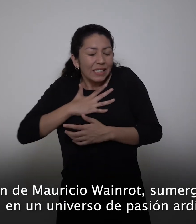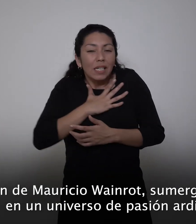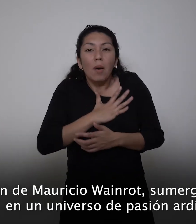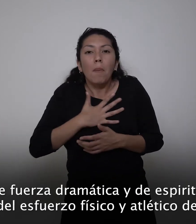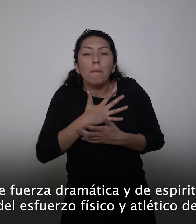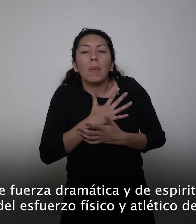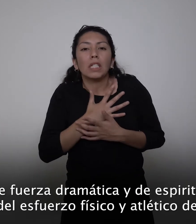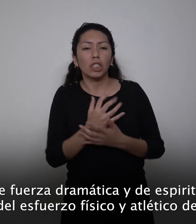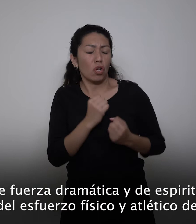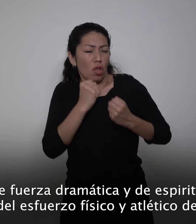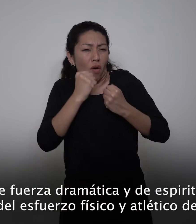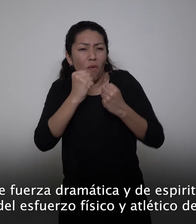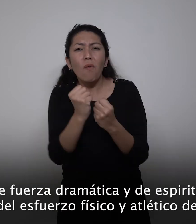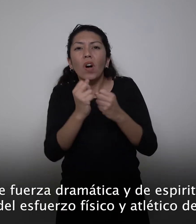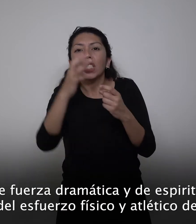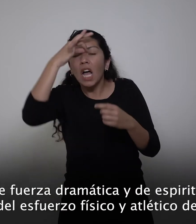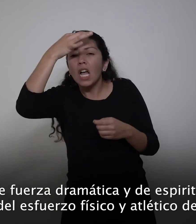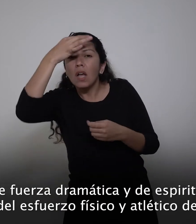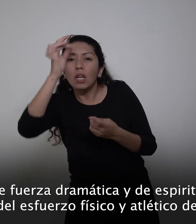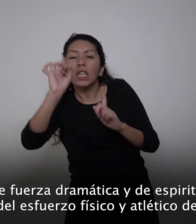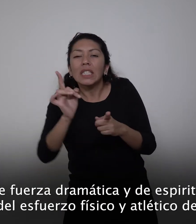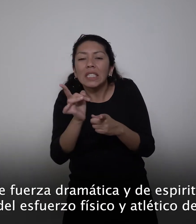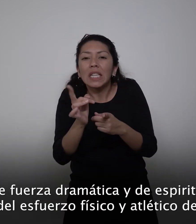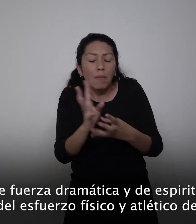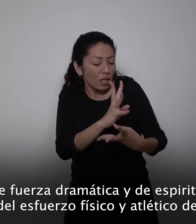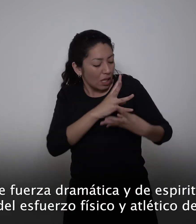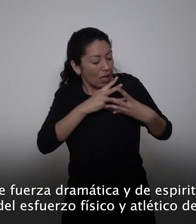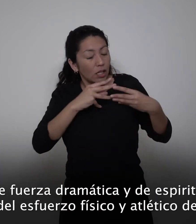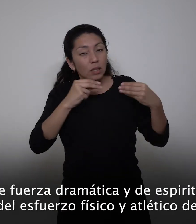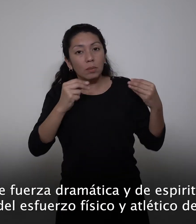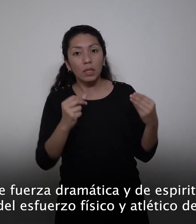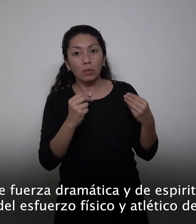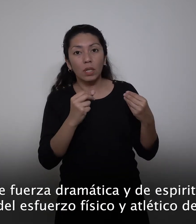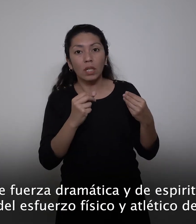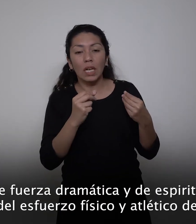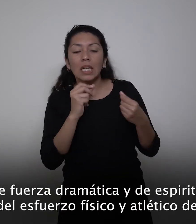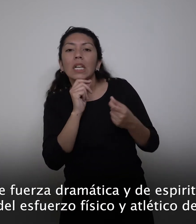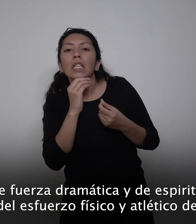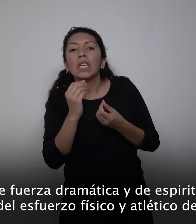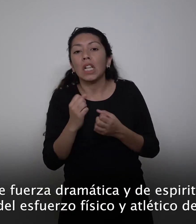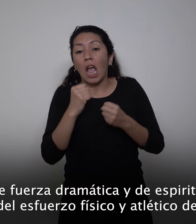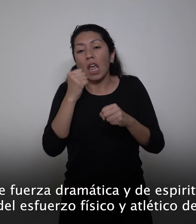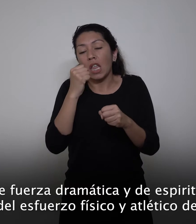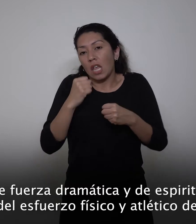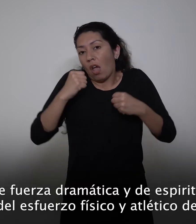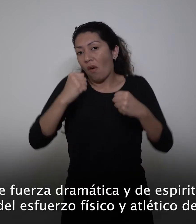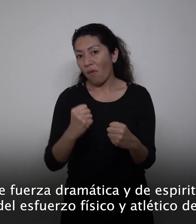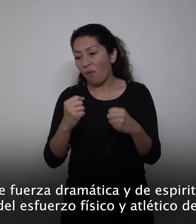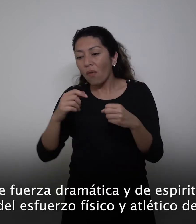de fuerza dramática y de espiritualidad a través del esfuerzo físico y Atlético